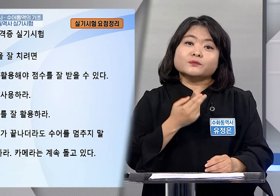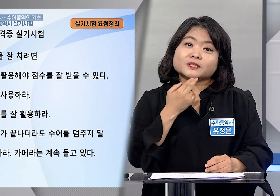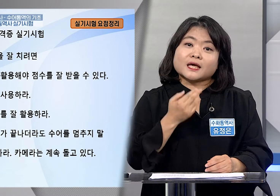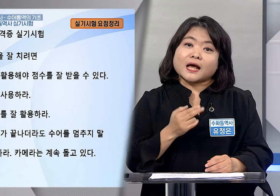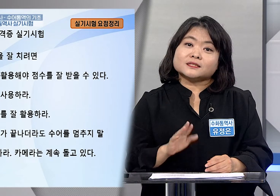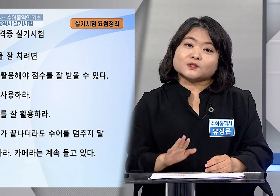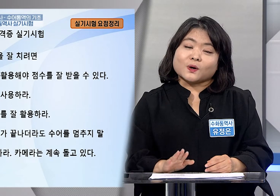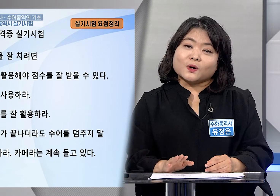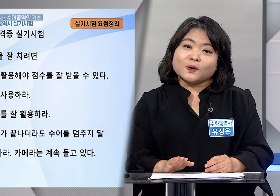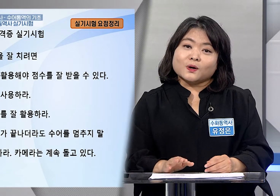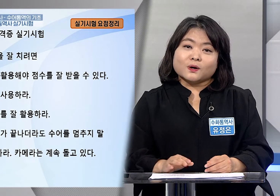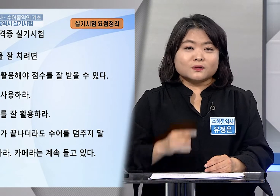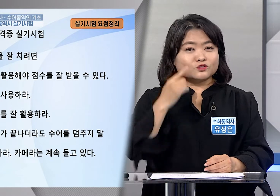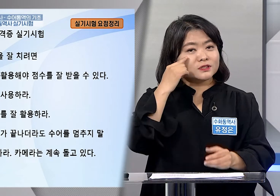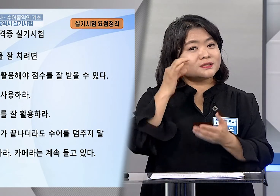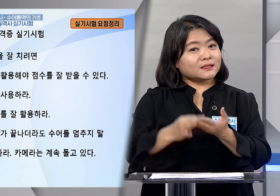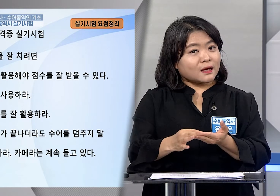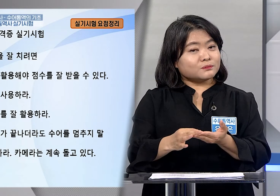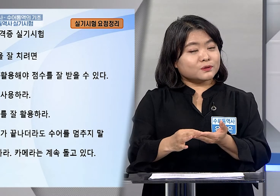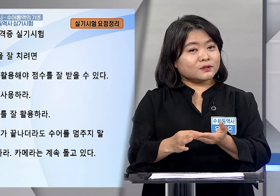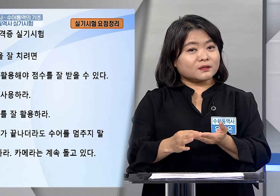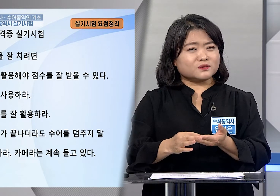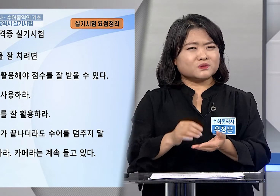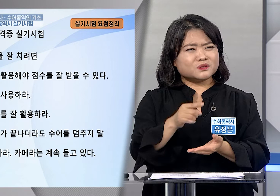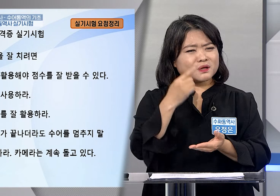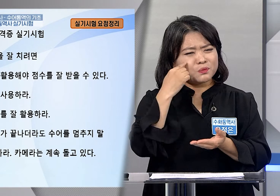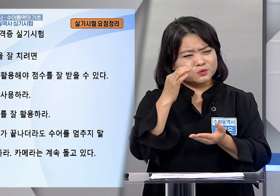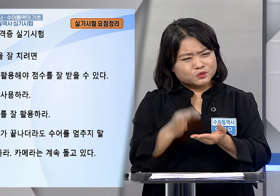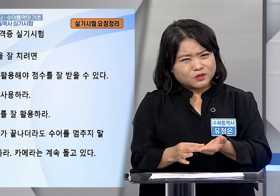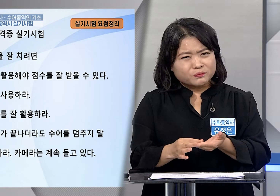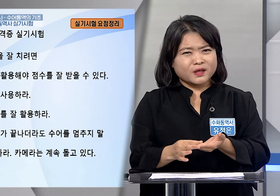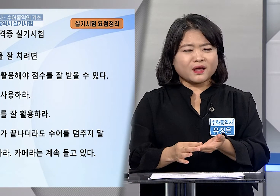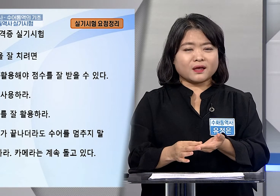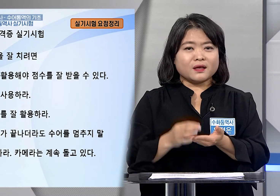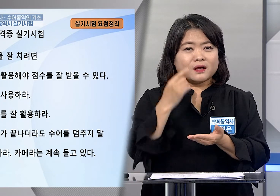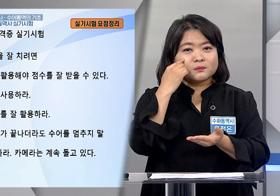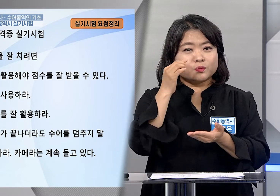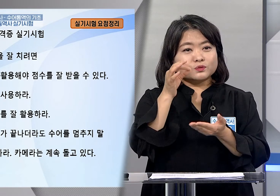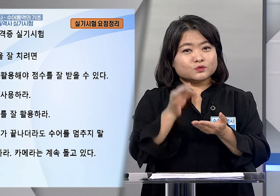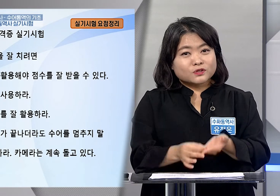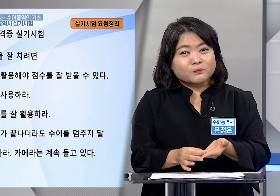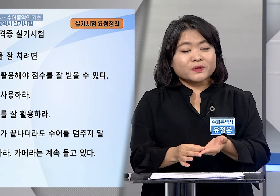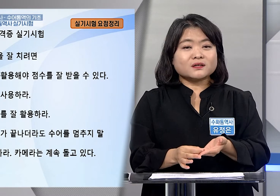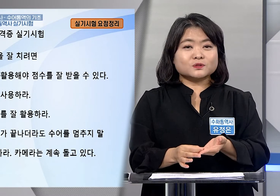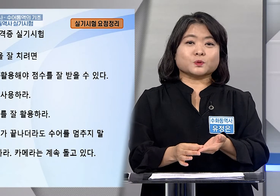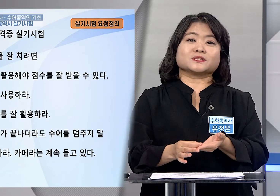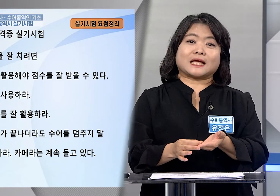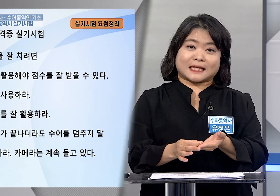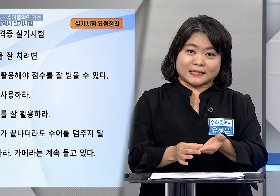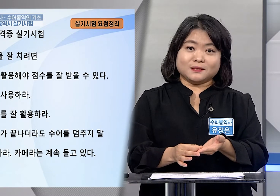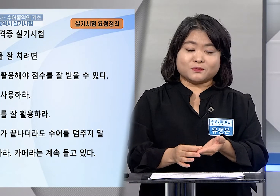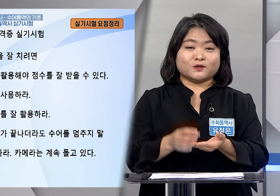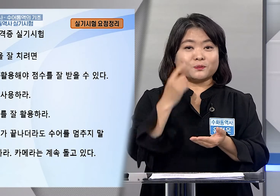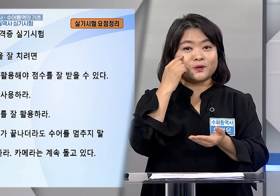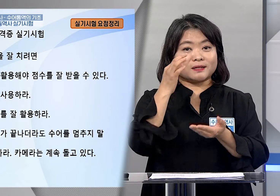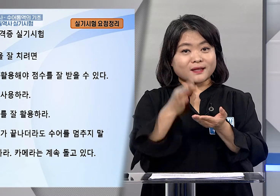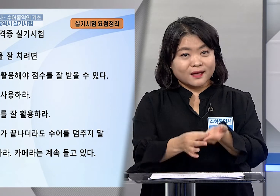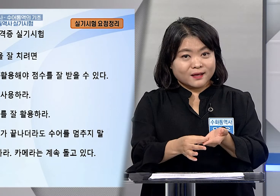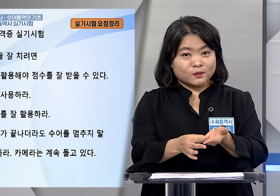게 아니죠. 눈이 싸다 표현이 되는 거죠. 너 참 보는 눈이 없네. 보는 눈이 없네. 그런 옷을 사다니. 뭐 이런 거 표현할 때